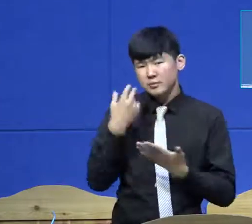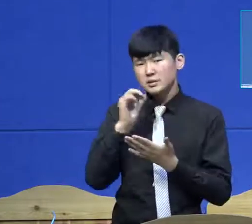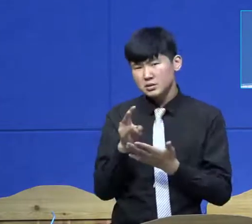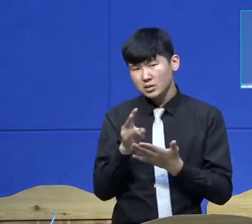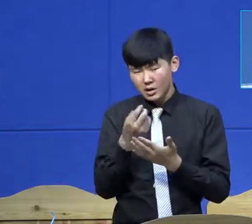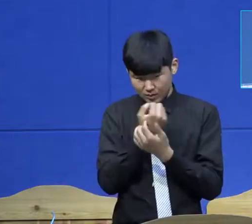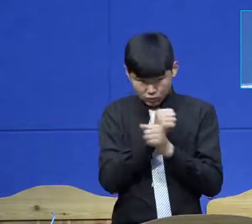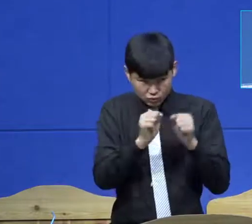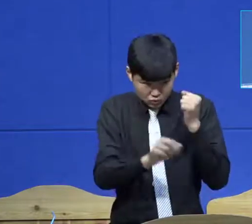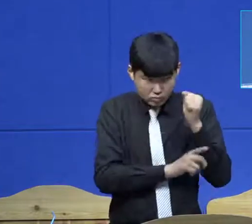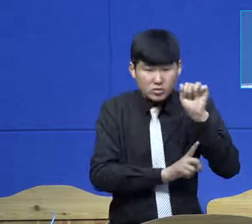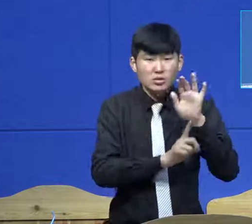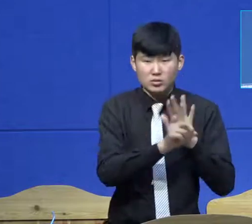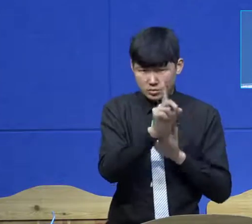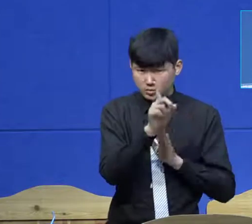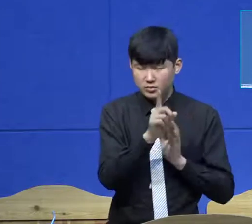өдрөөс авахуулаад